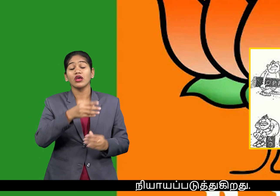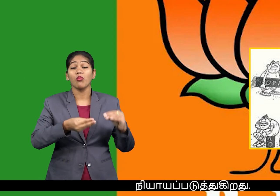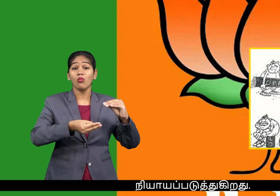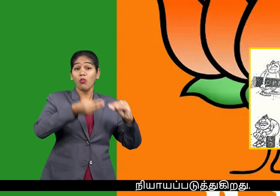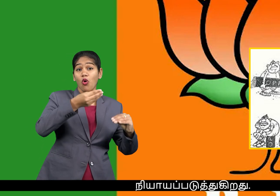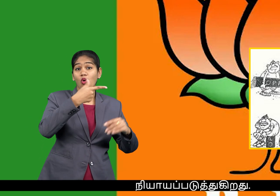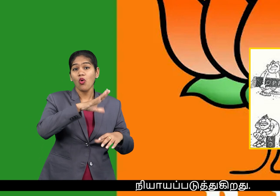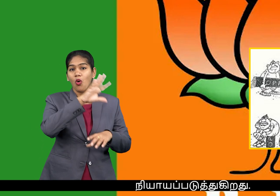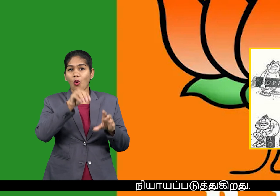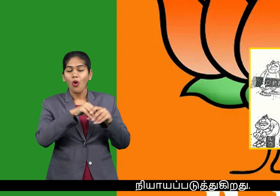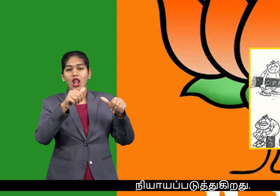நியாயப்படுத்துகிறது.